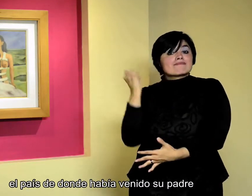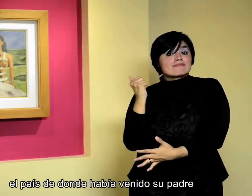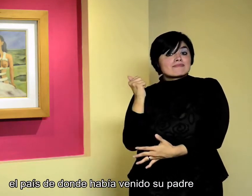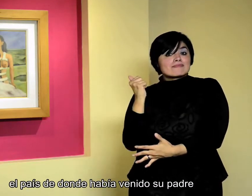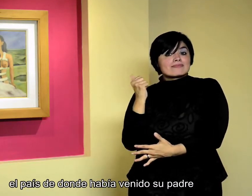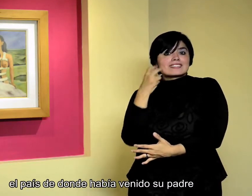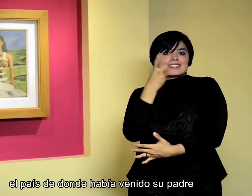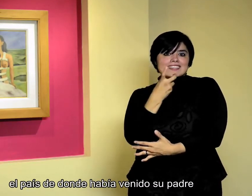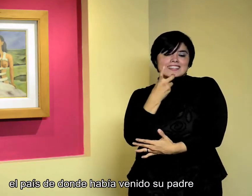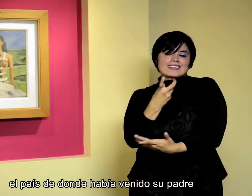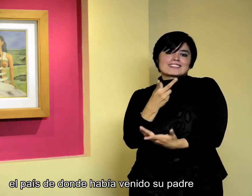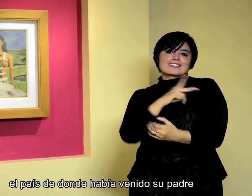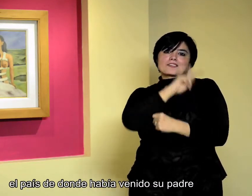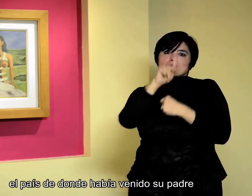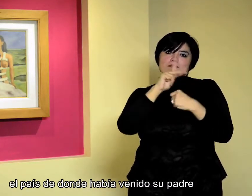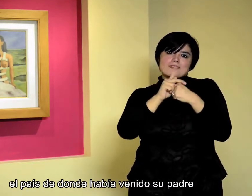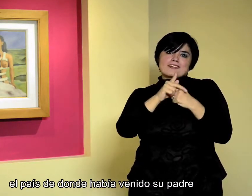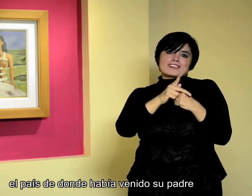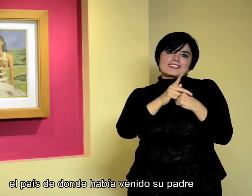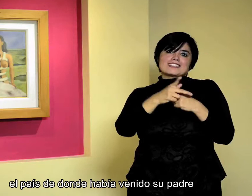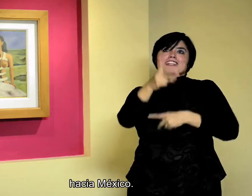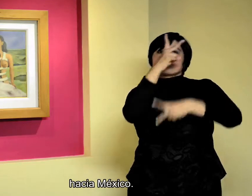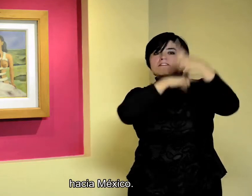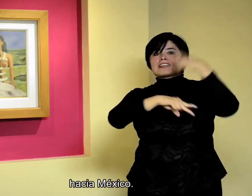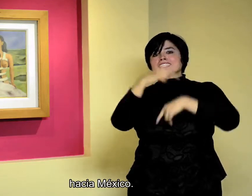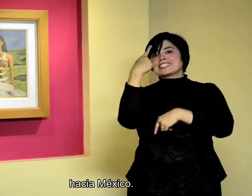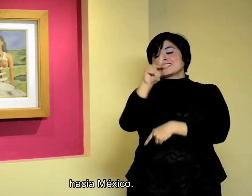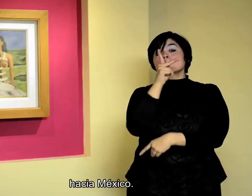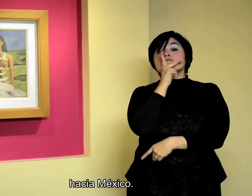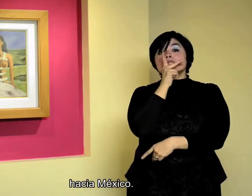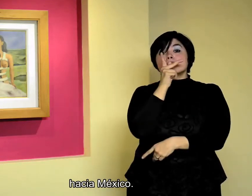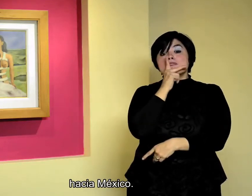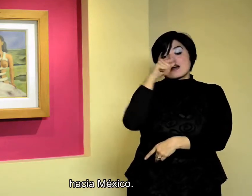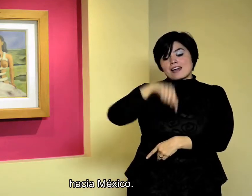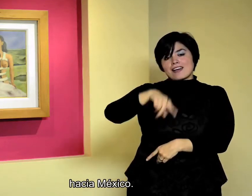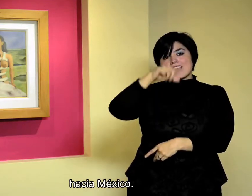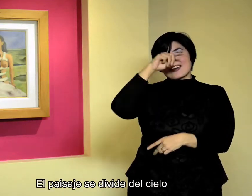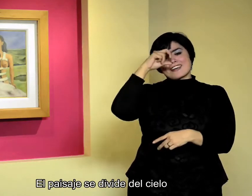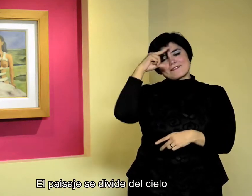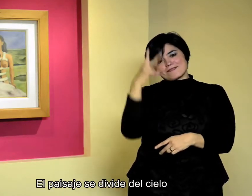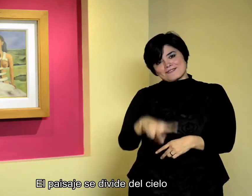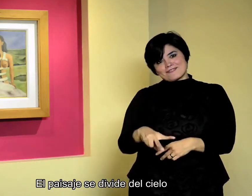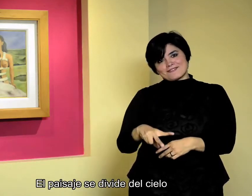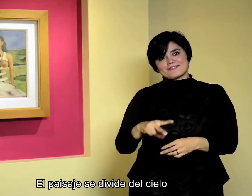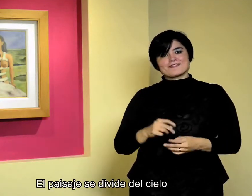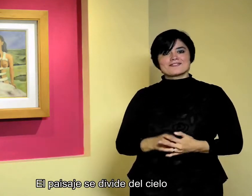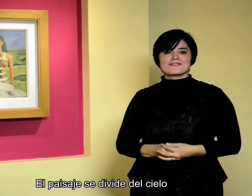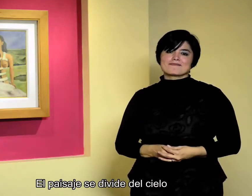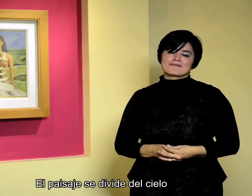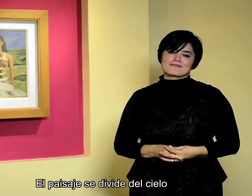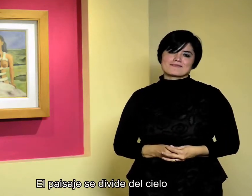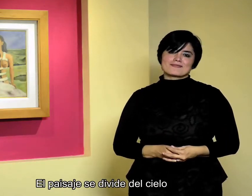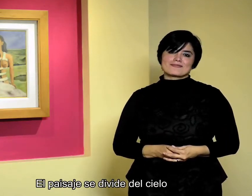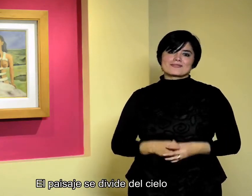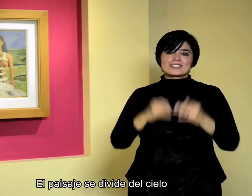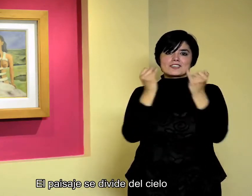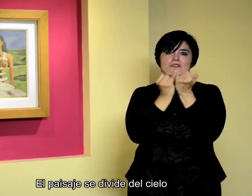de donde había venido su padre hacia México. El paisaje se divide del